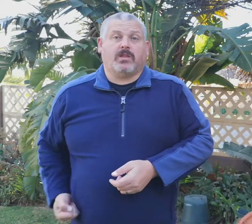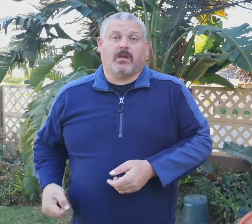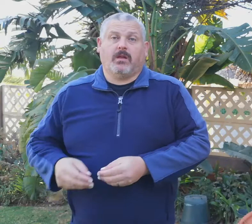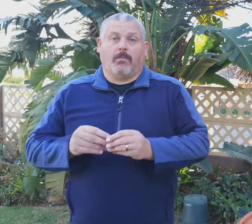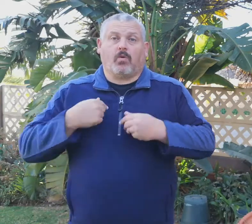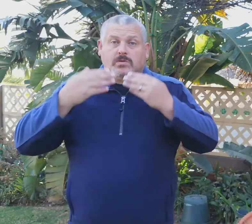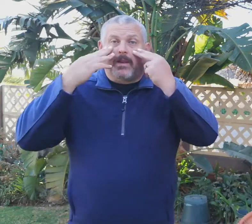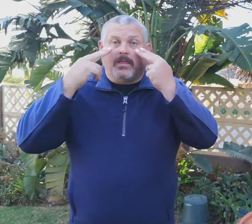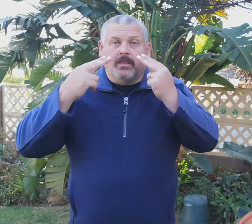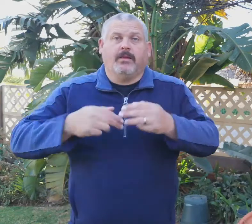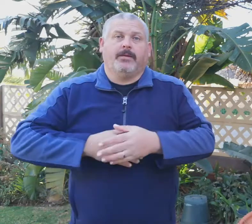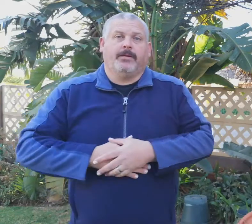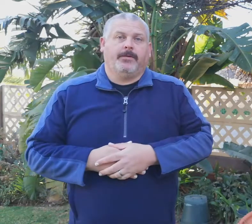sapsakte maak ons blind.